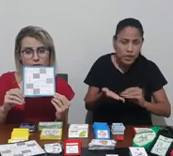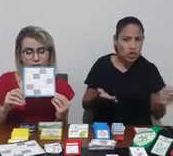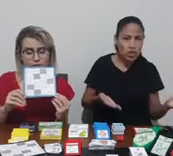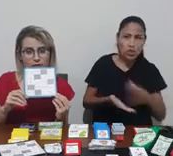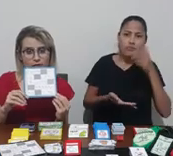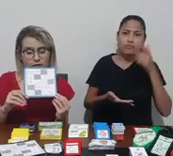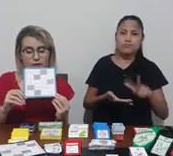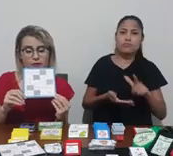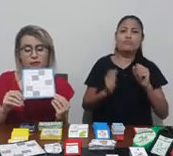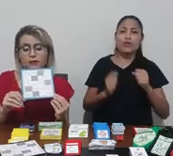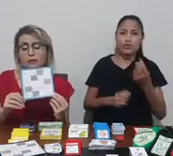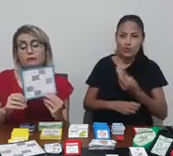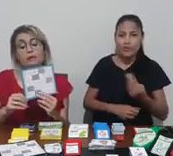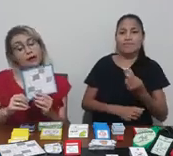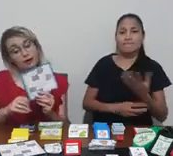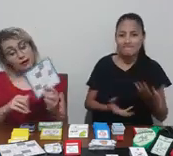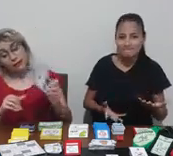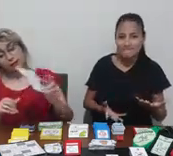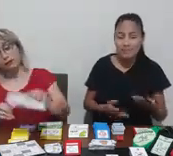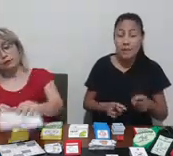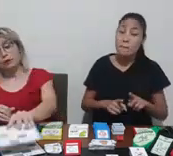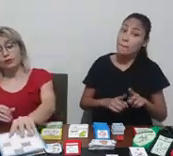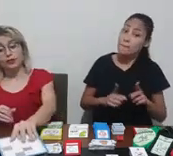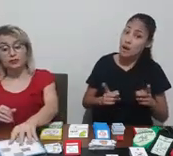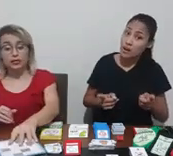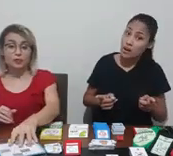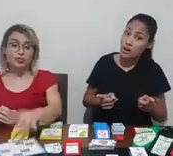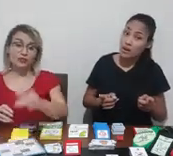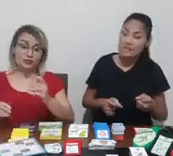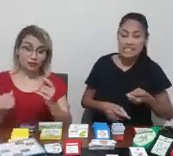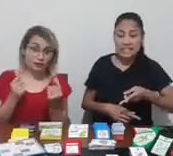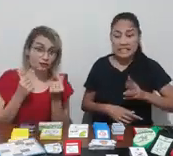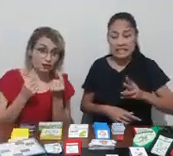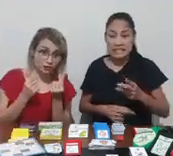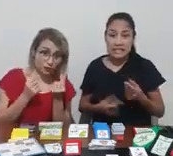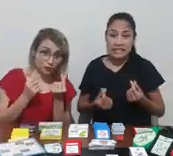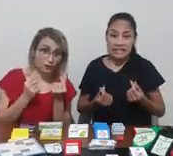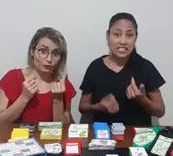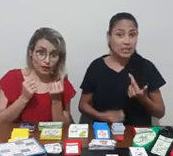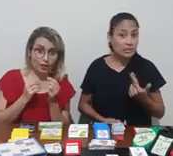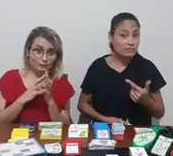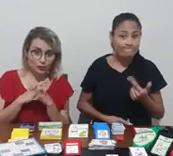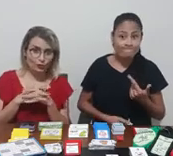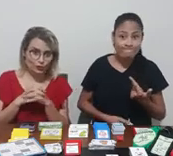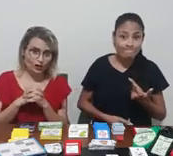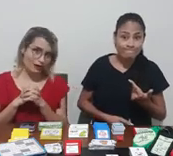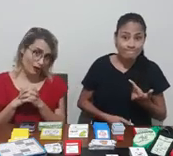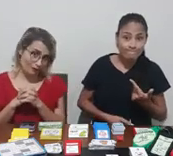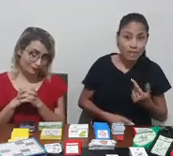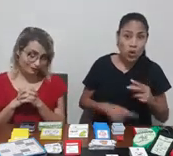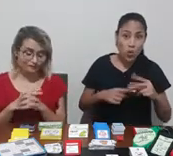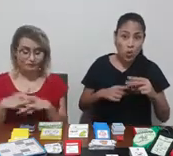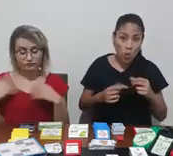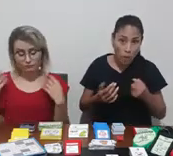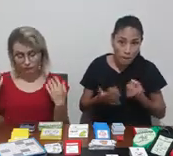assim, tá? Mas, como nem sempre a gente tem dinheirinho para comprar lápis hidrocor, que é